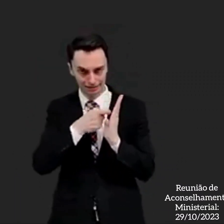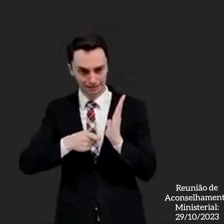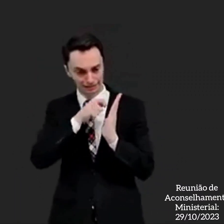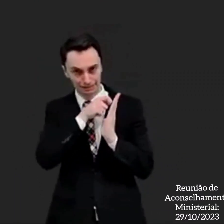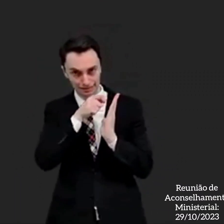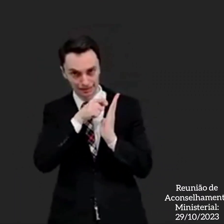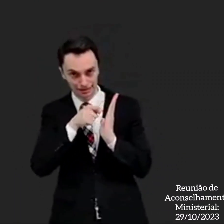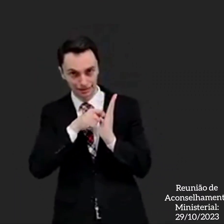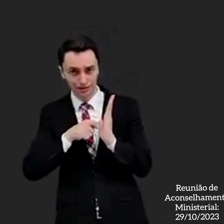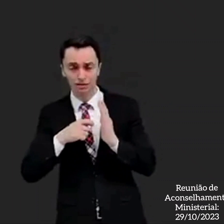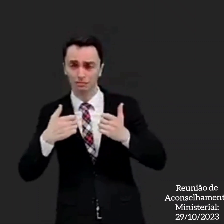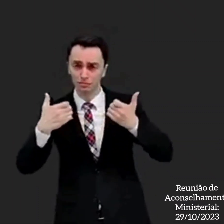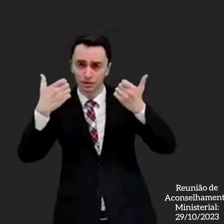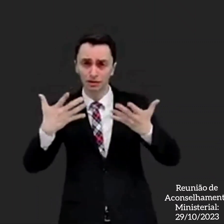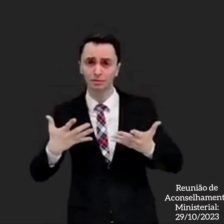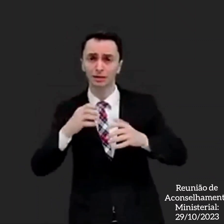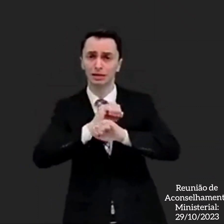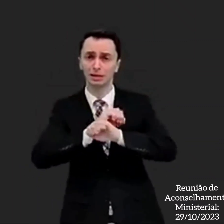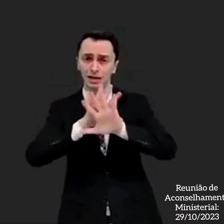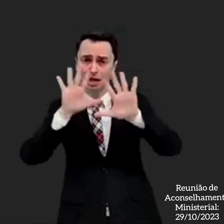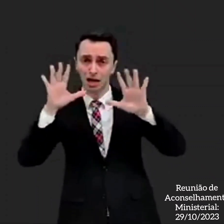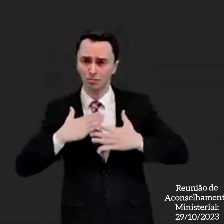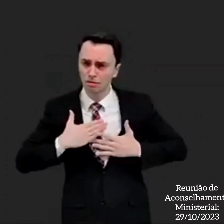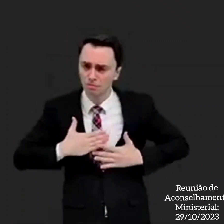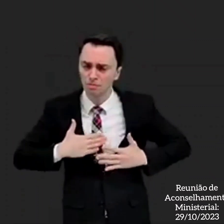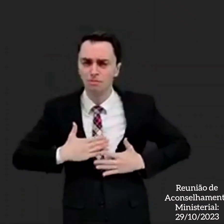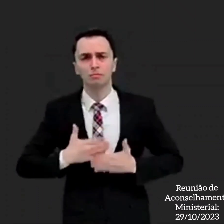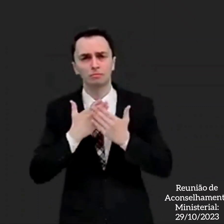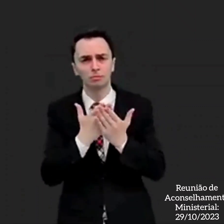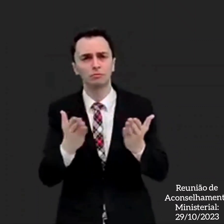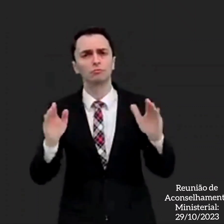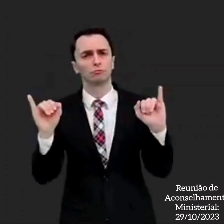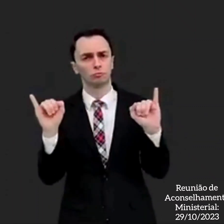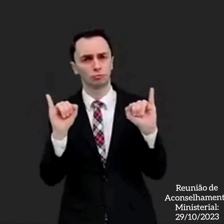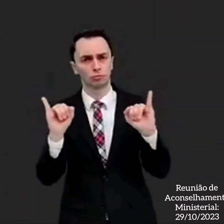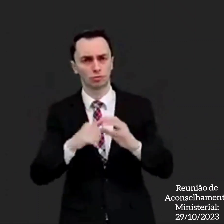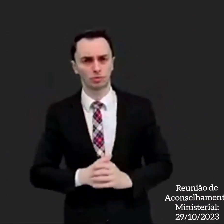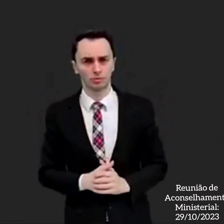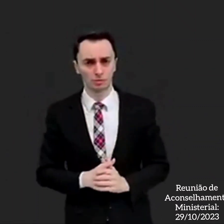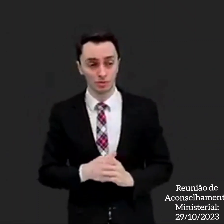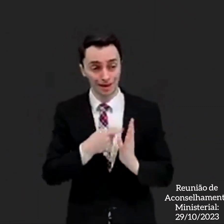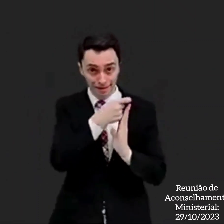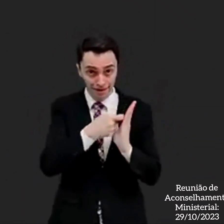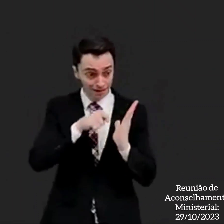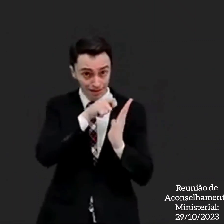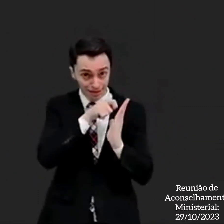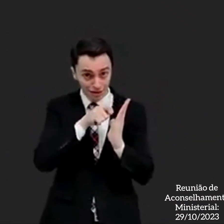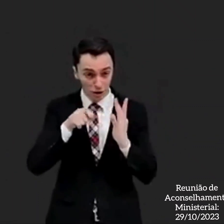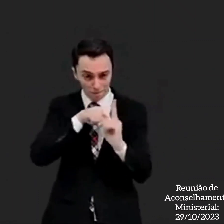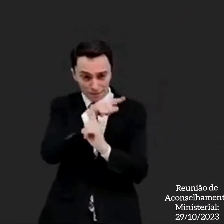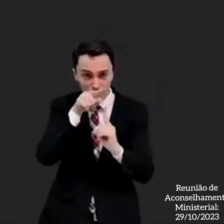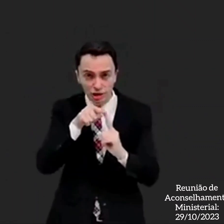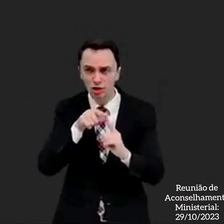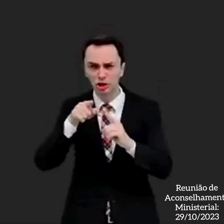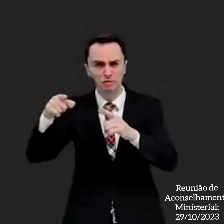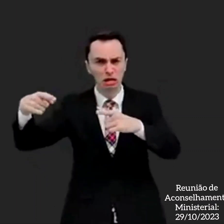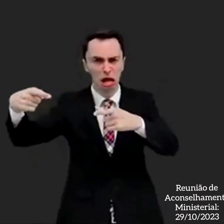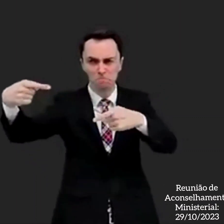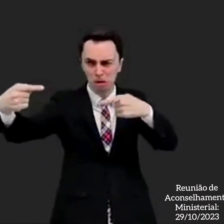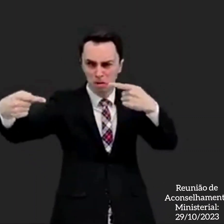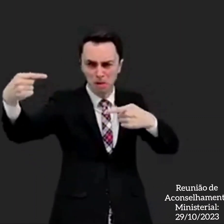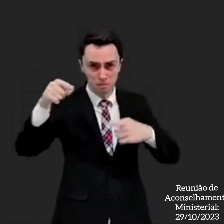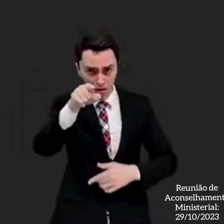para esclarecimento necessário e pacífico à nossa Irmandade. Não foi produzida com o intuito de alimentar